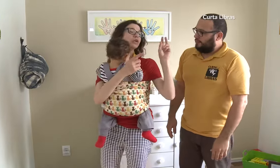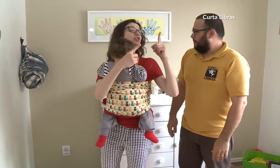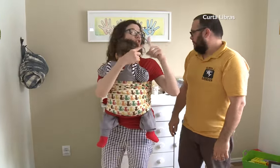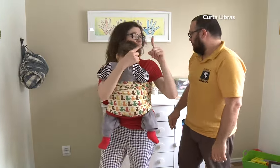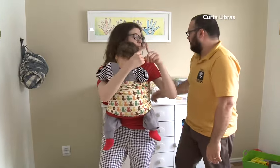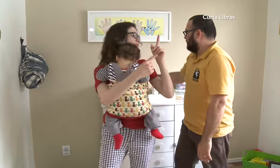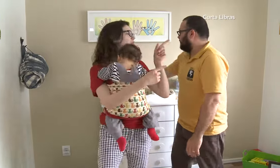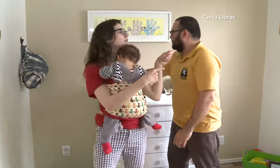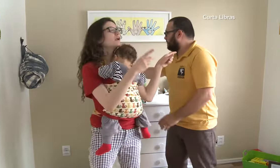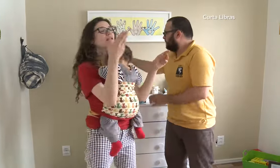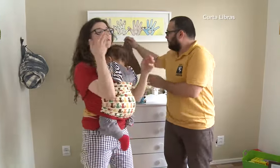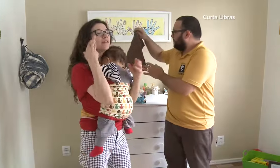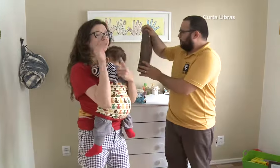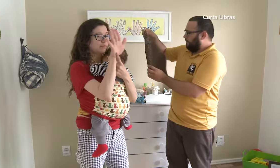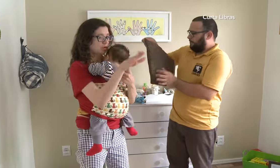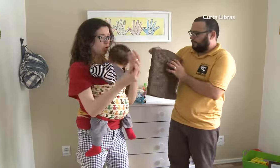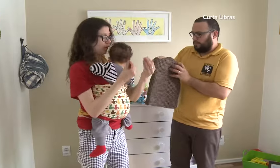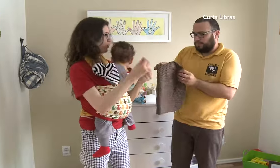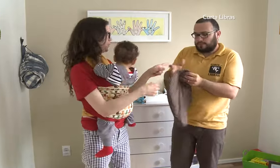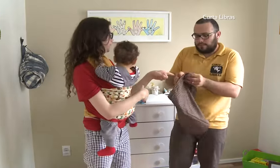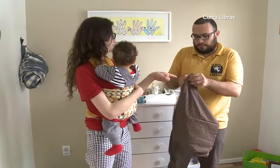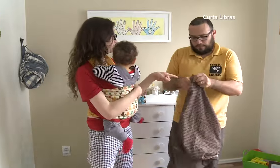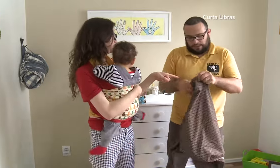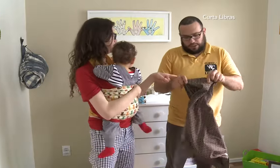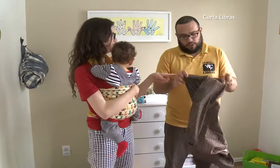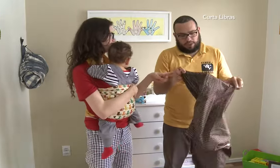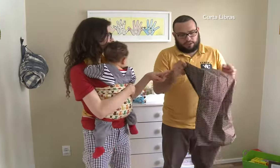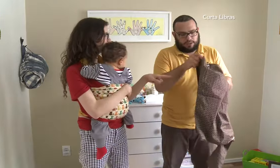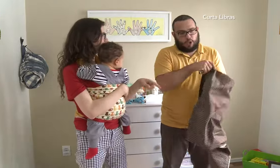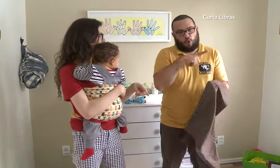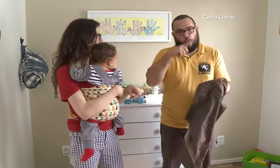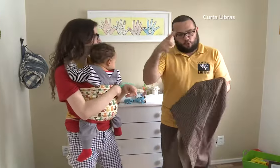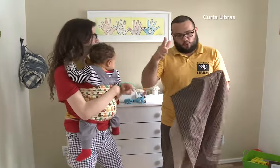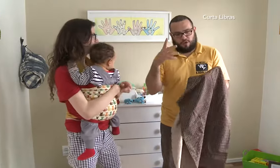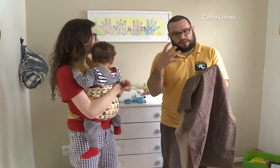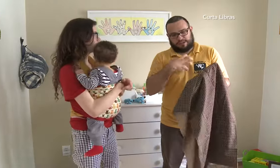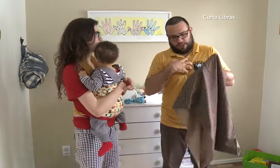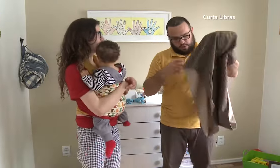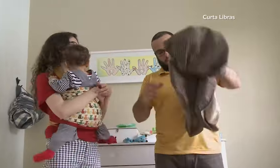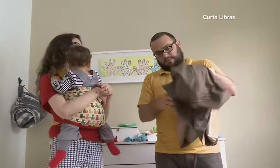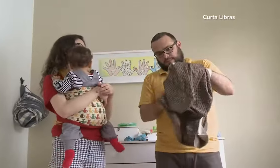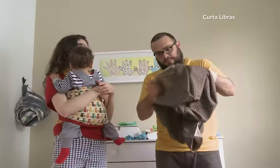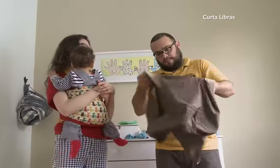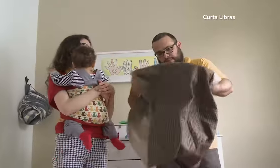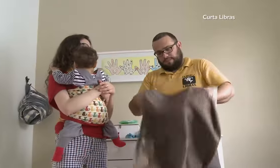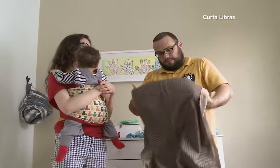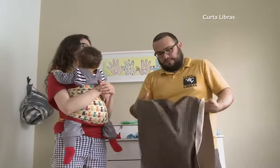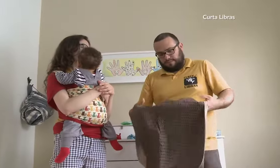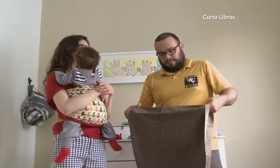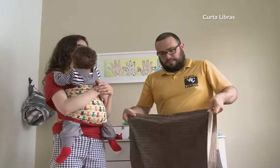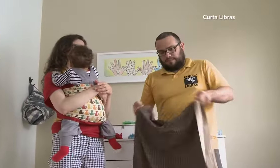de sling que o Fabiano vai mostrar para vocês agora. Este aqui é de outro jeito.